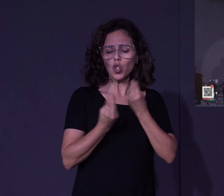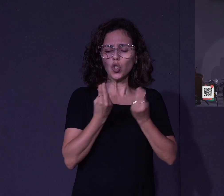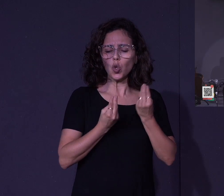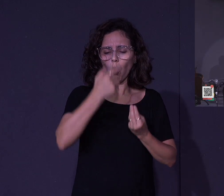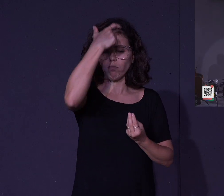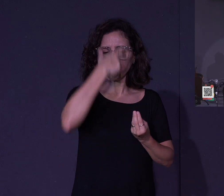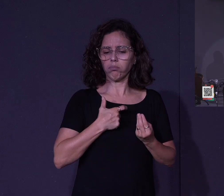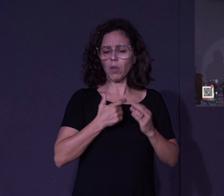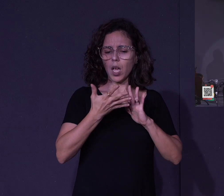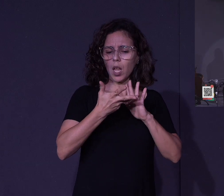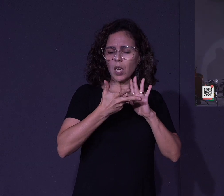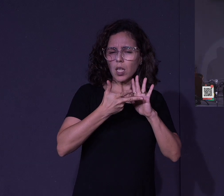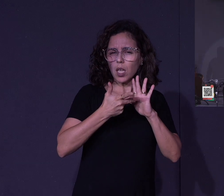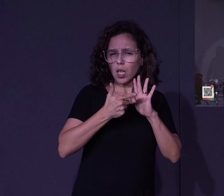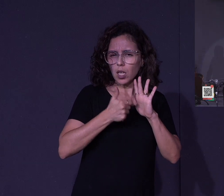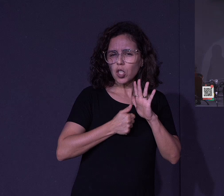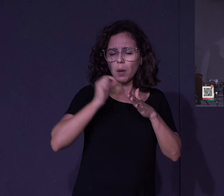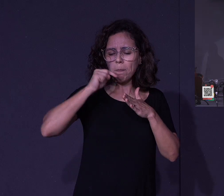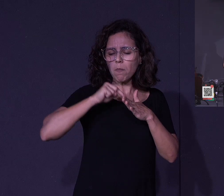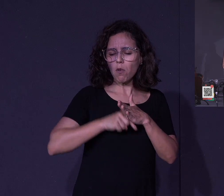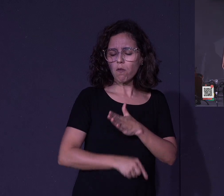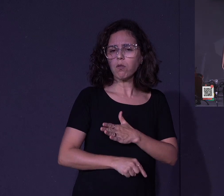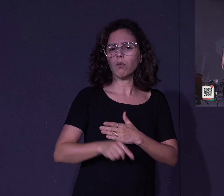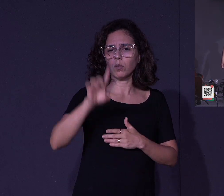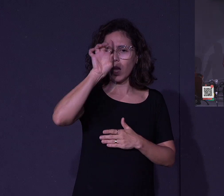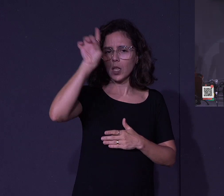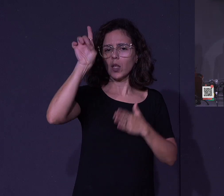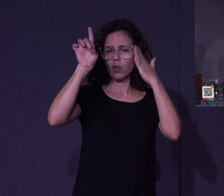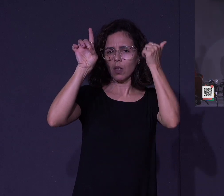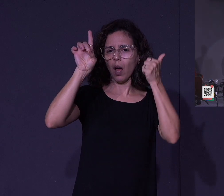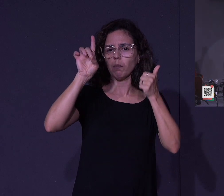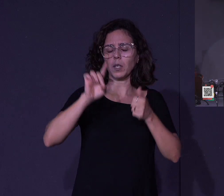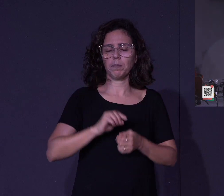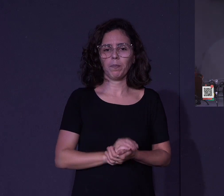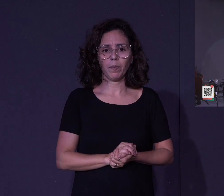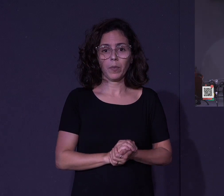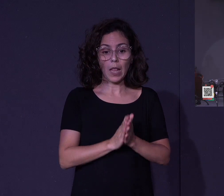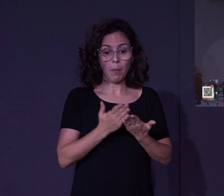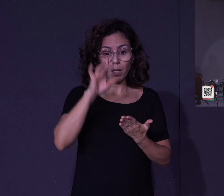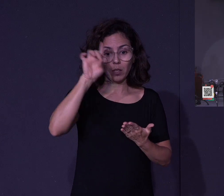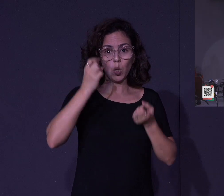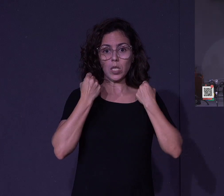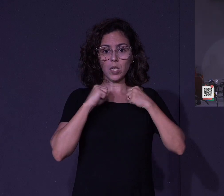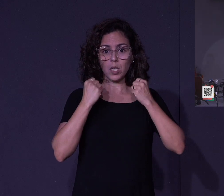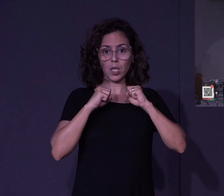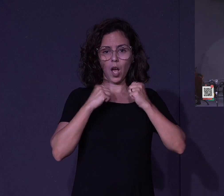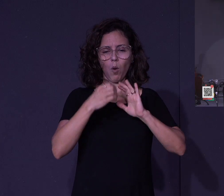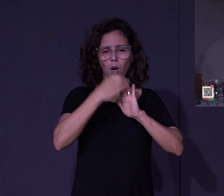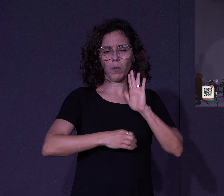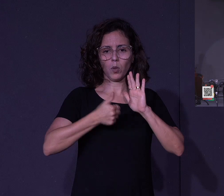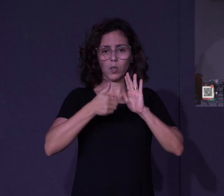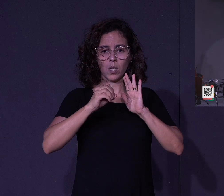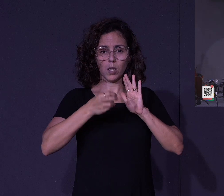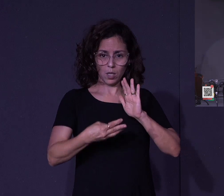pó. Salmo 103. É isso? Se eu falei errado, alguém me corrija aí e me ajuda. Mas Ele se